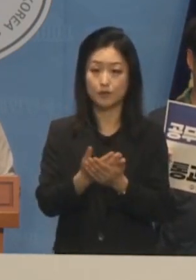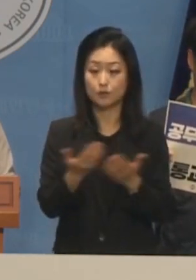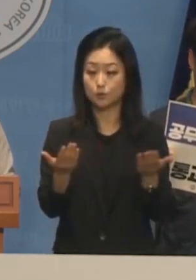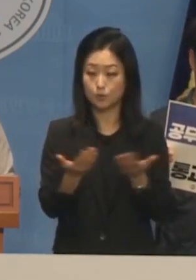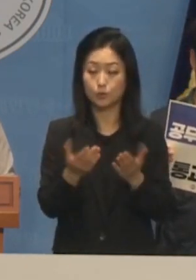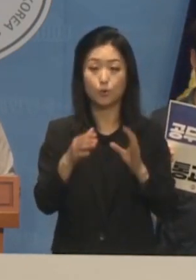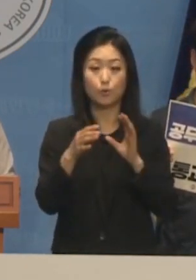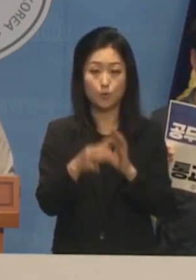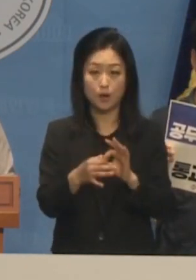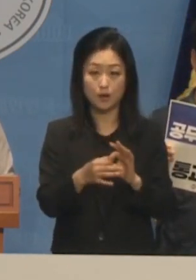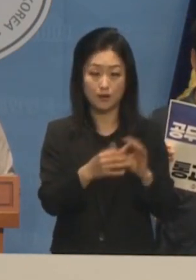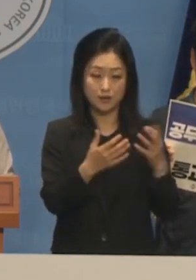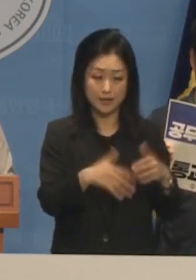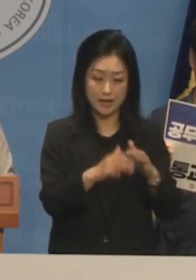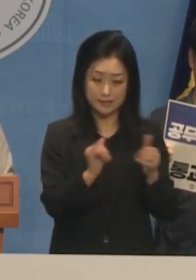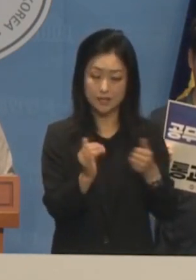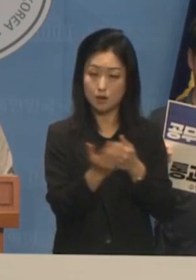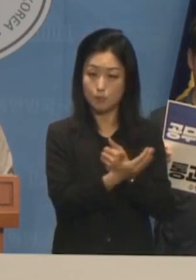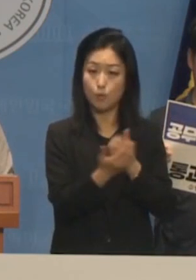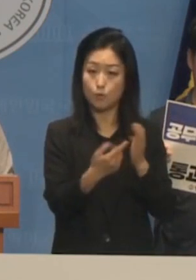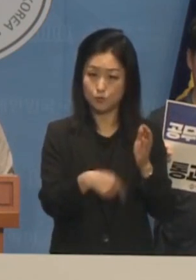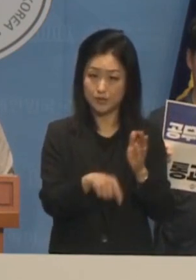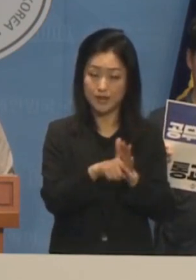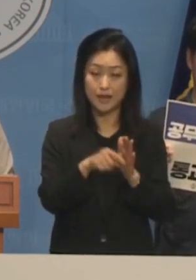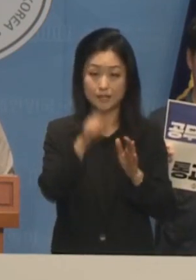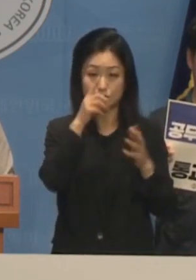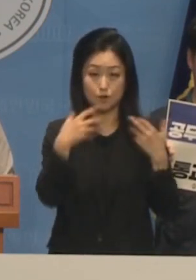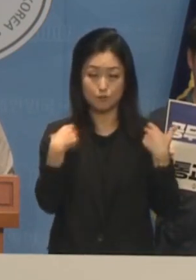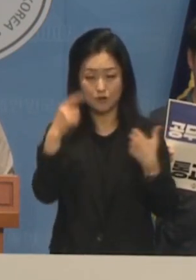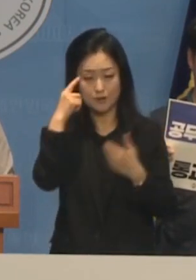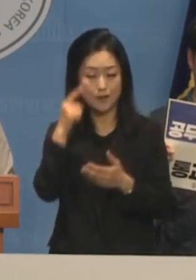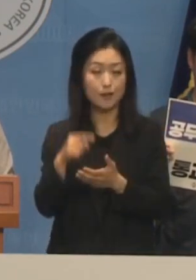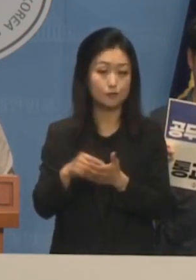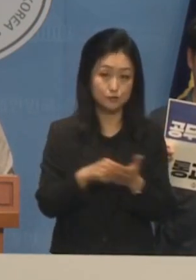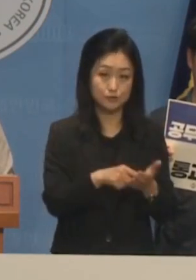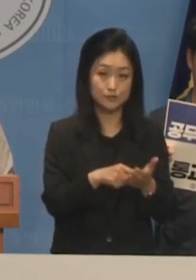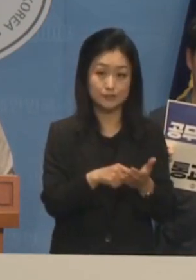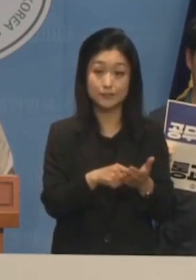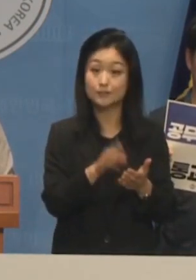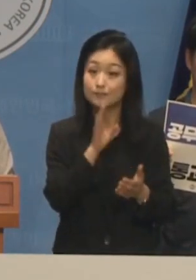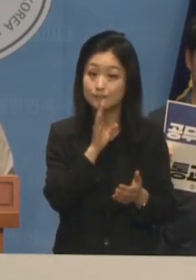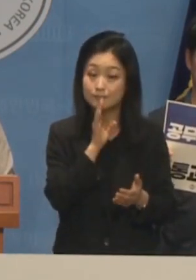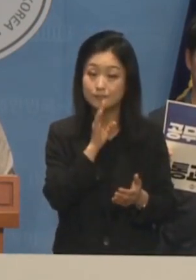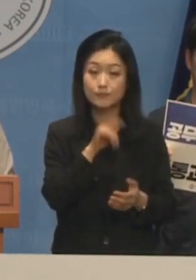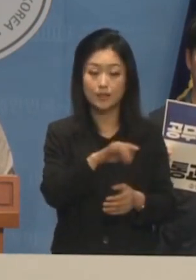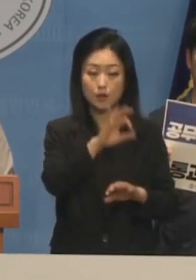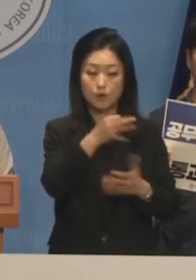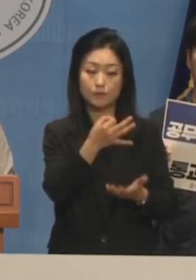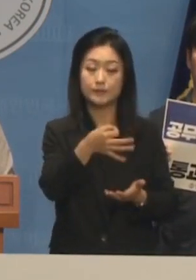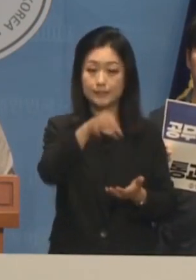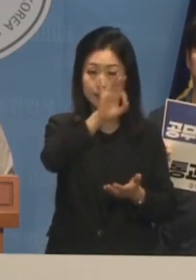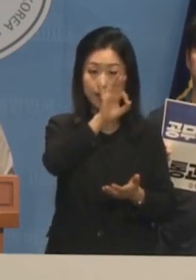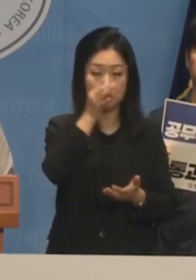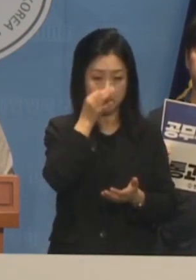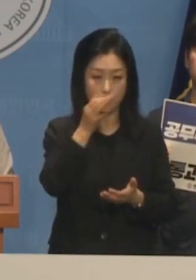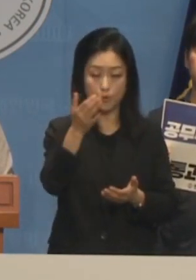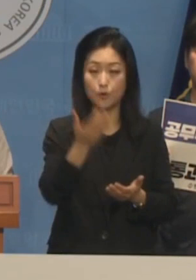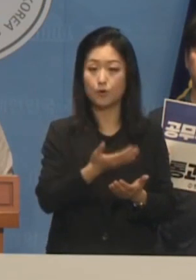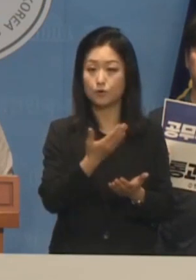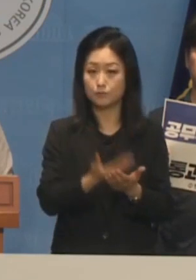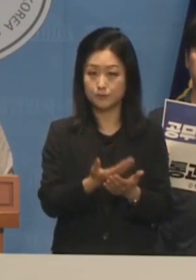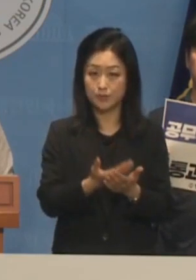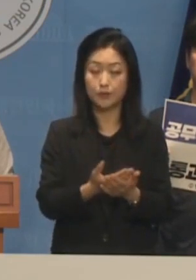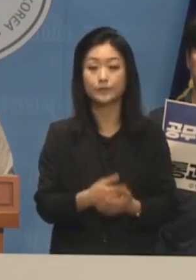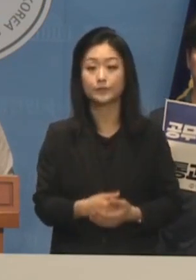해소와 노동약자 보호를 위한 의지를 공공부문 비정규직 인건비 정액으로 보여주시기를